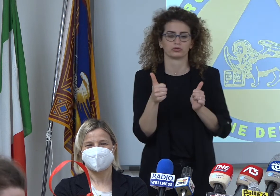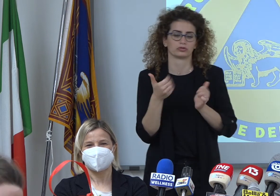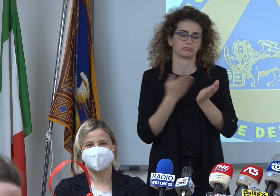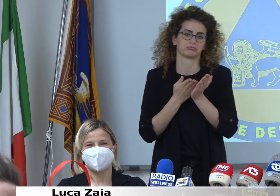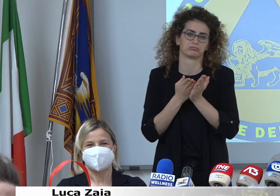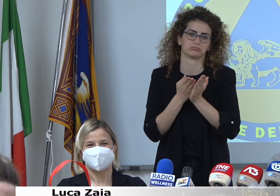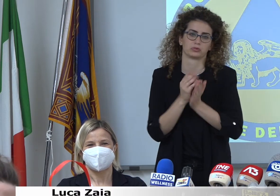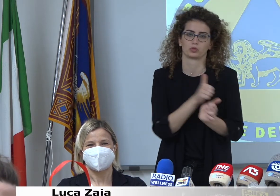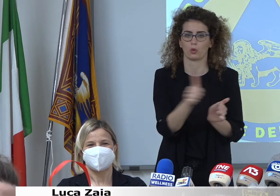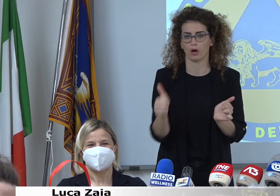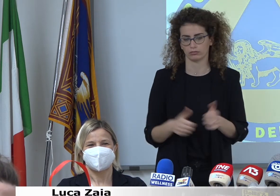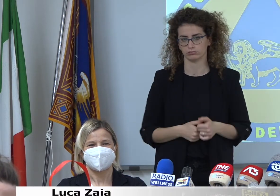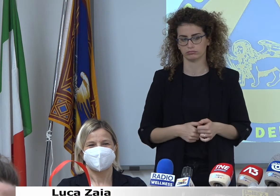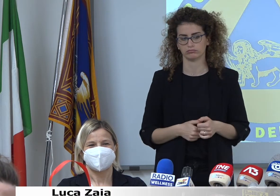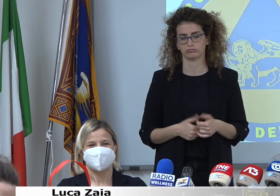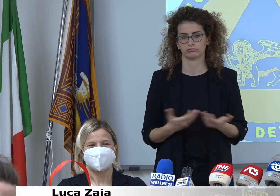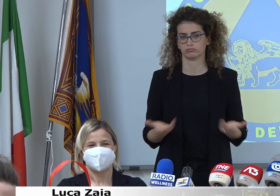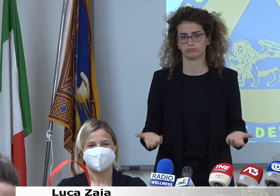non... sentite, no...